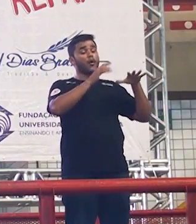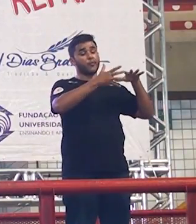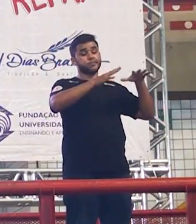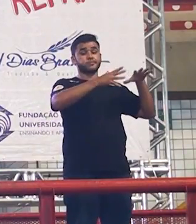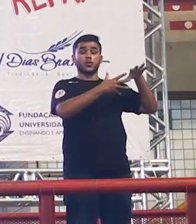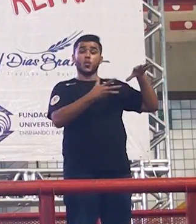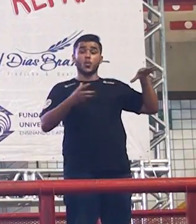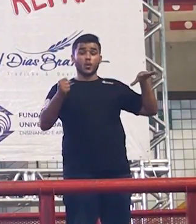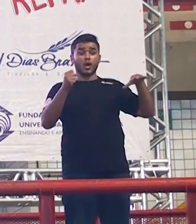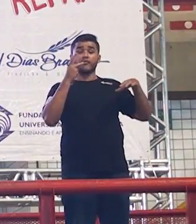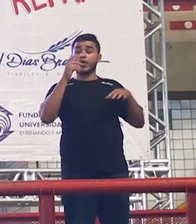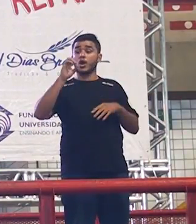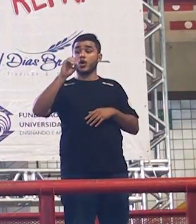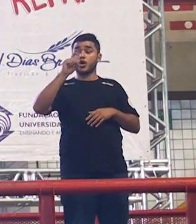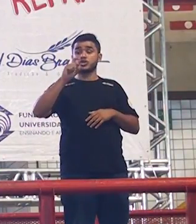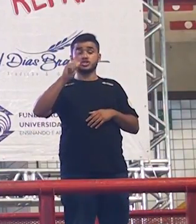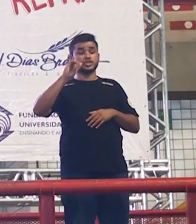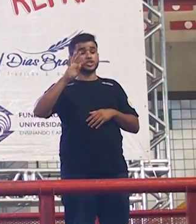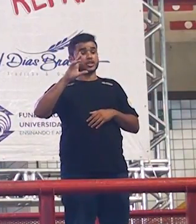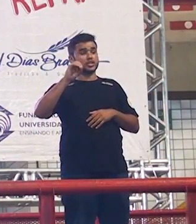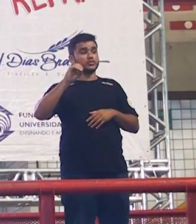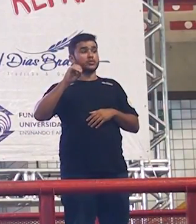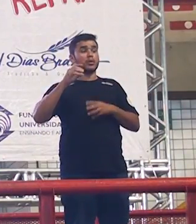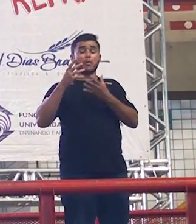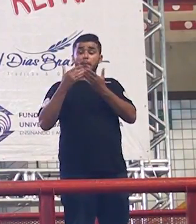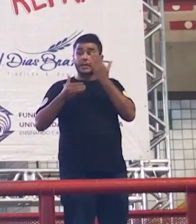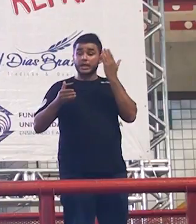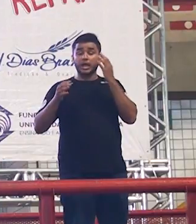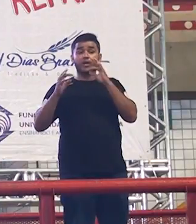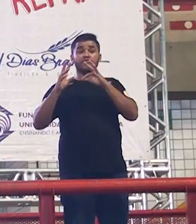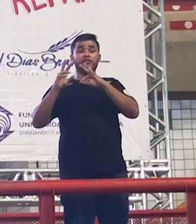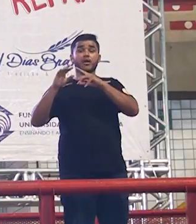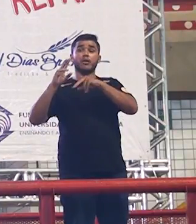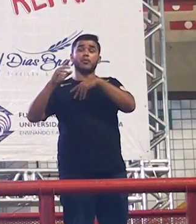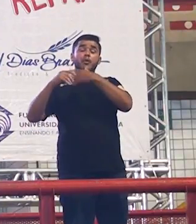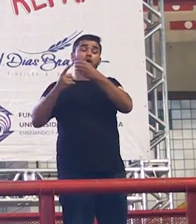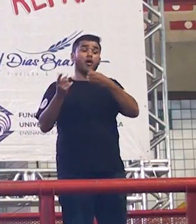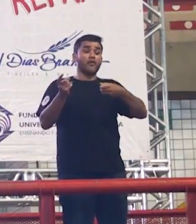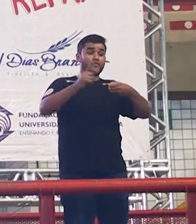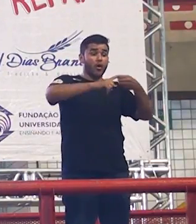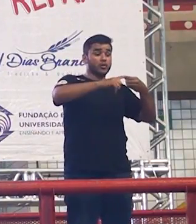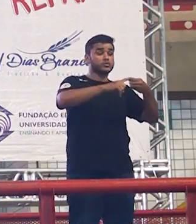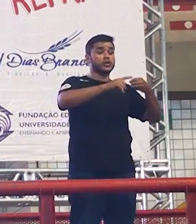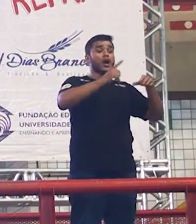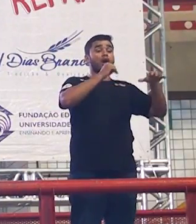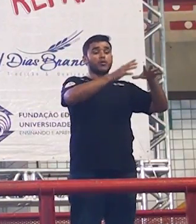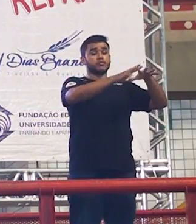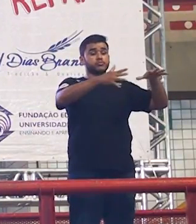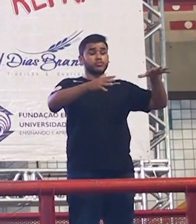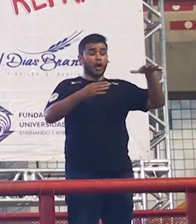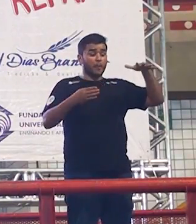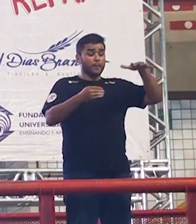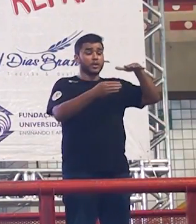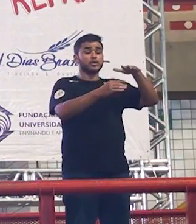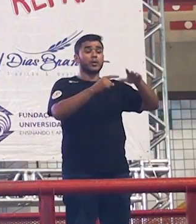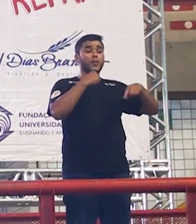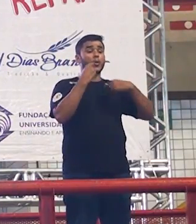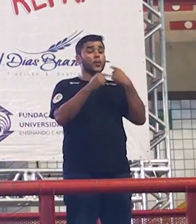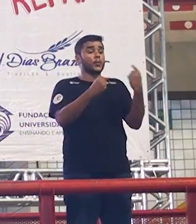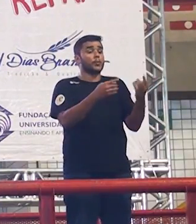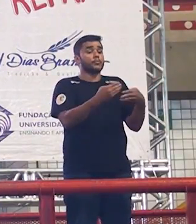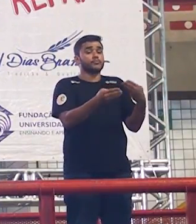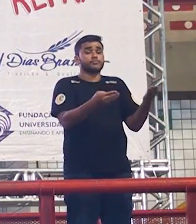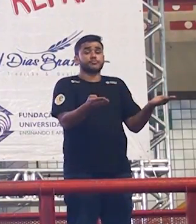perde oxigênio, aí quando ela volta para o rio, ela volta sem oxigênio. E aí o peixe que está precisando daquele oxigênio para respirar não tem